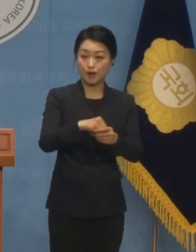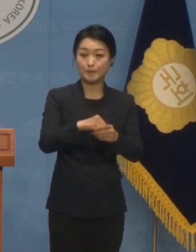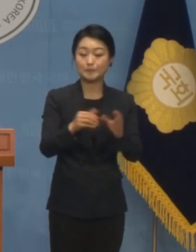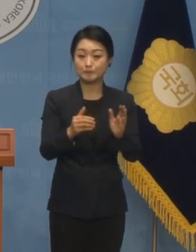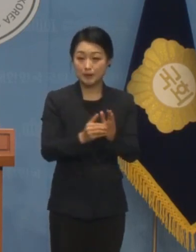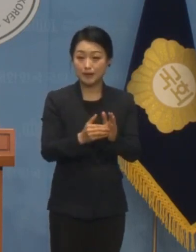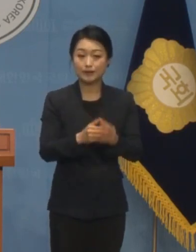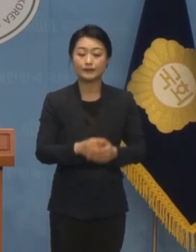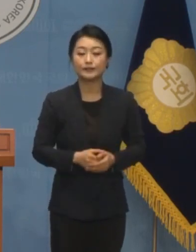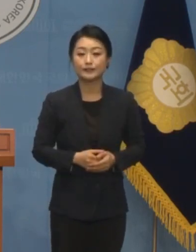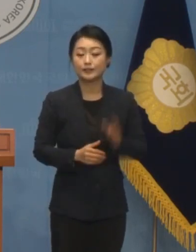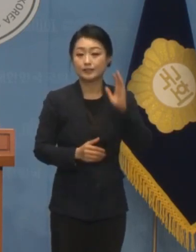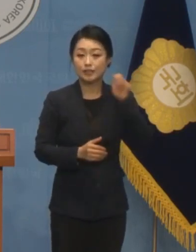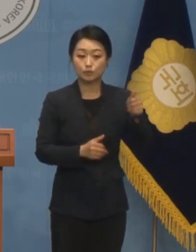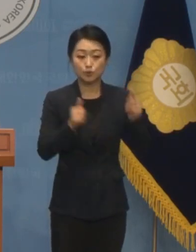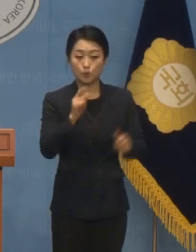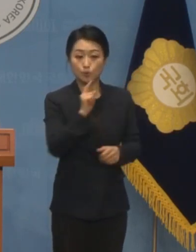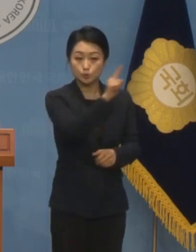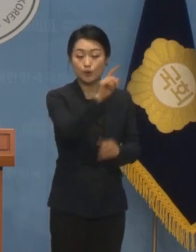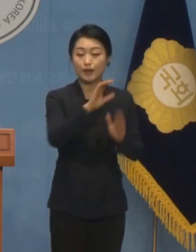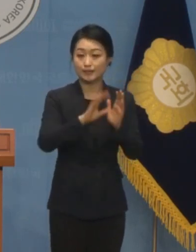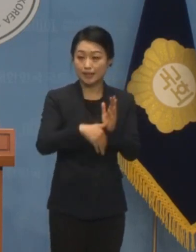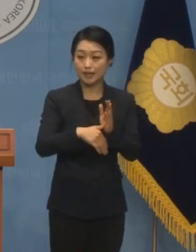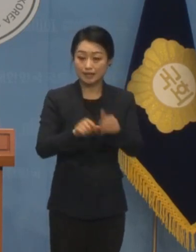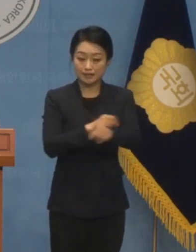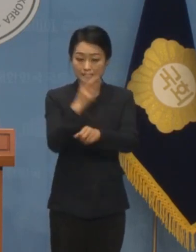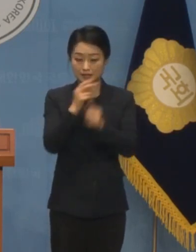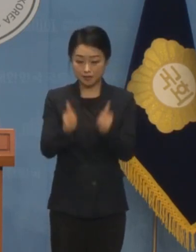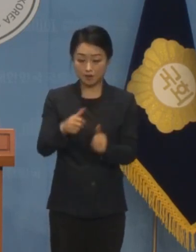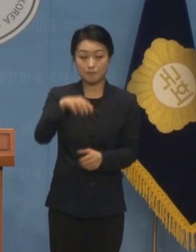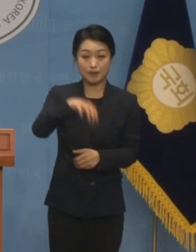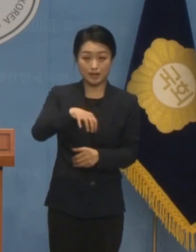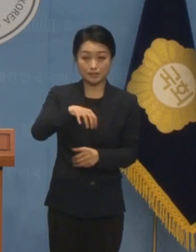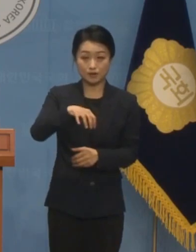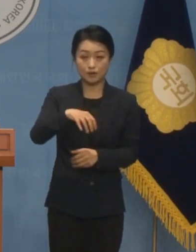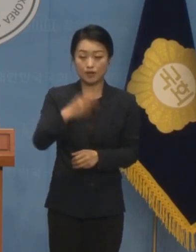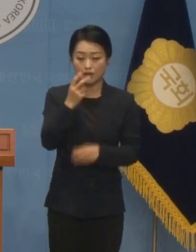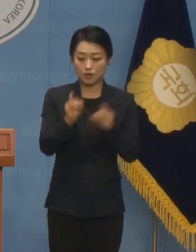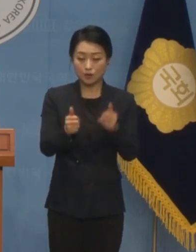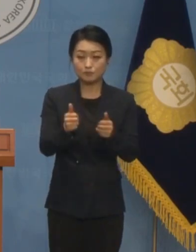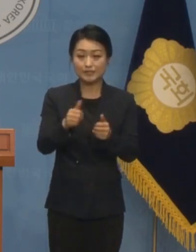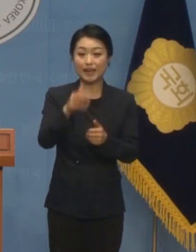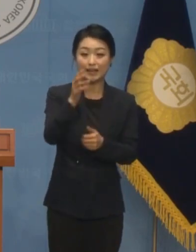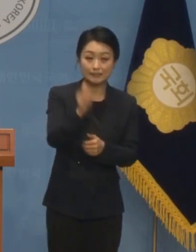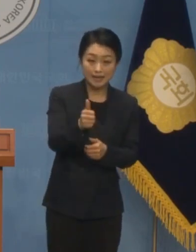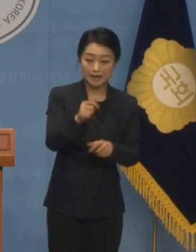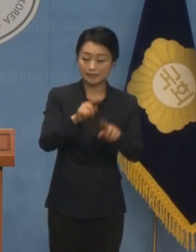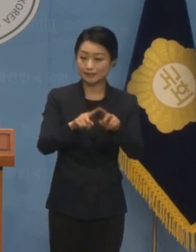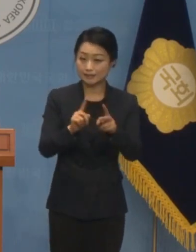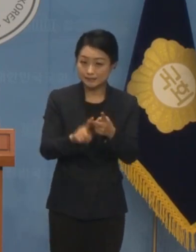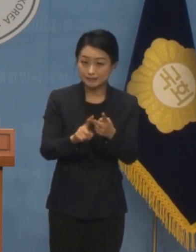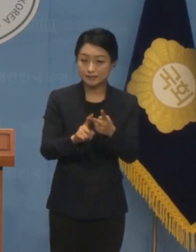대통령에 대한 공소 제기가 필요할 경우 관할지방검찰청 검사장 또는